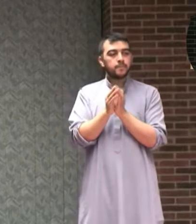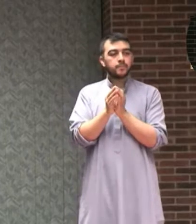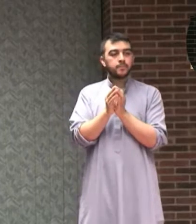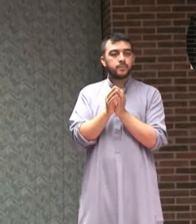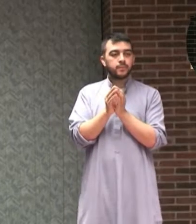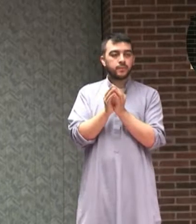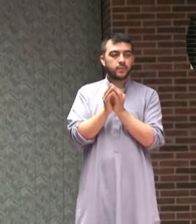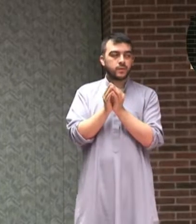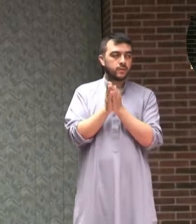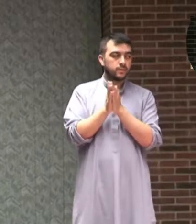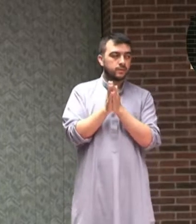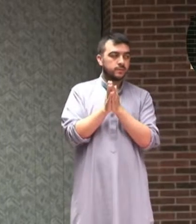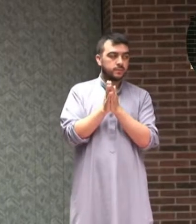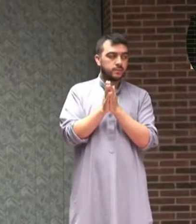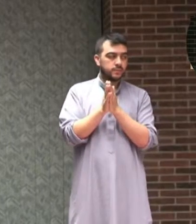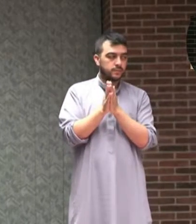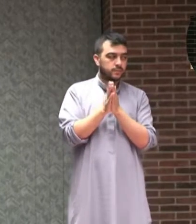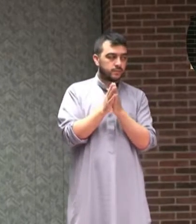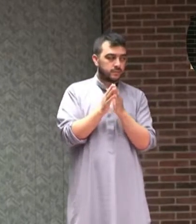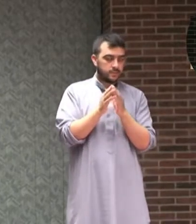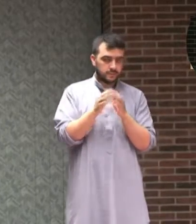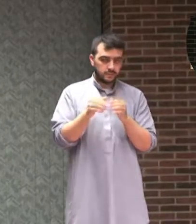Et je demande à Allah subhanahu wa ta'ala